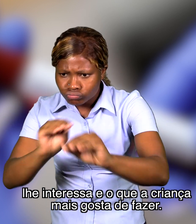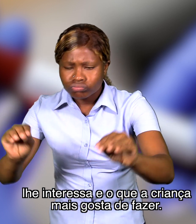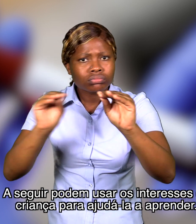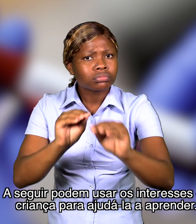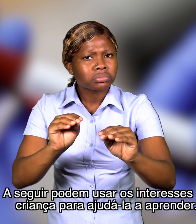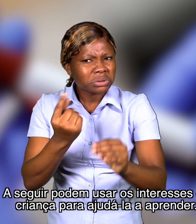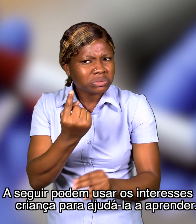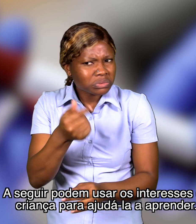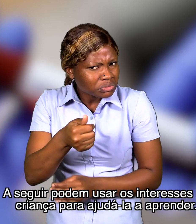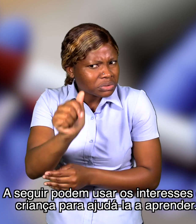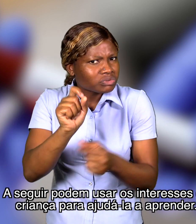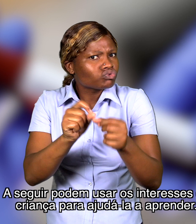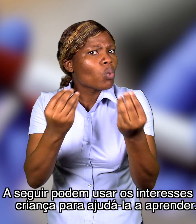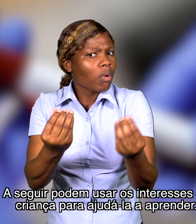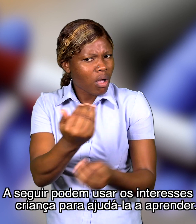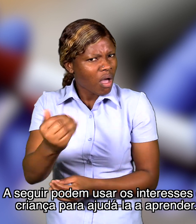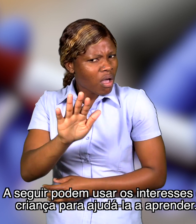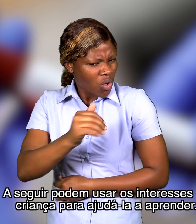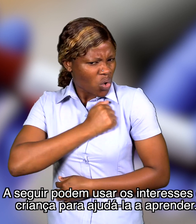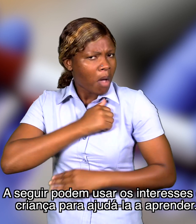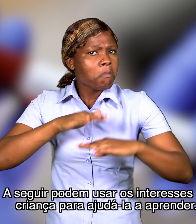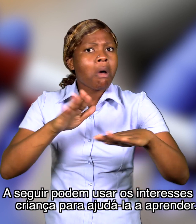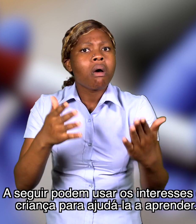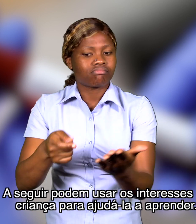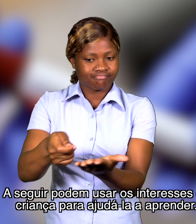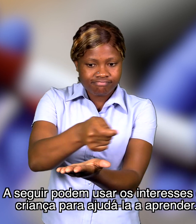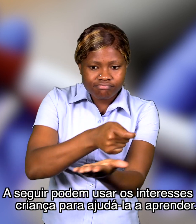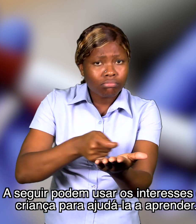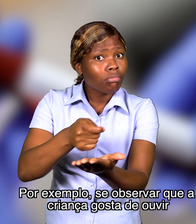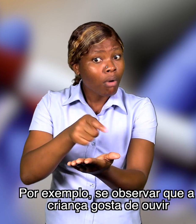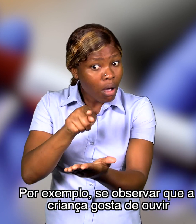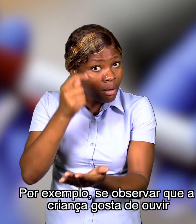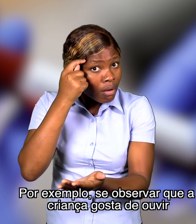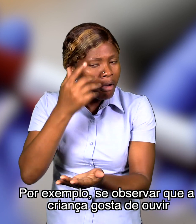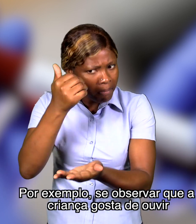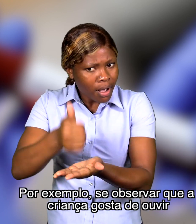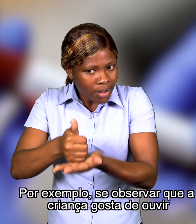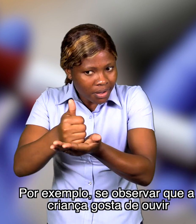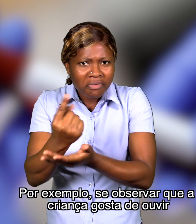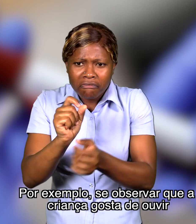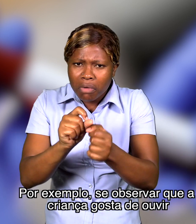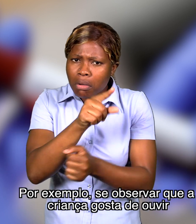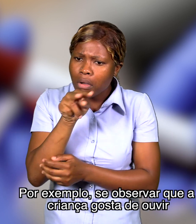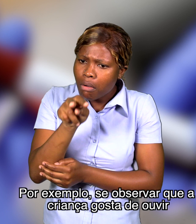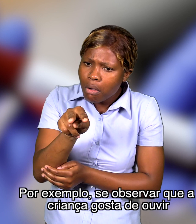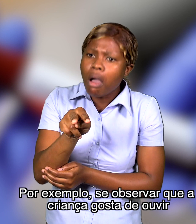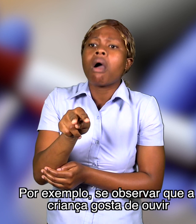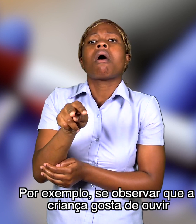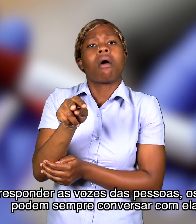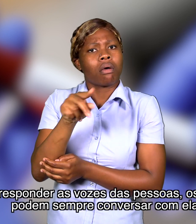A seguir, podem usar os interesses da criança para ajudá-la a aprender. Por exemplo, se observar que a criança gosta de ouvir e